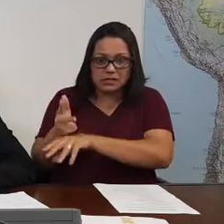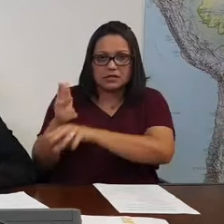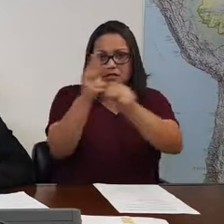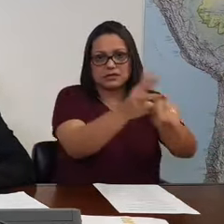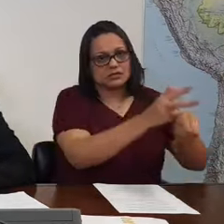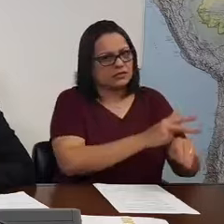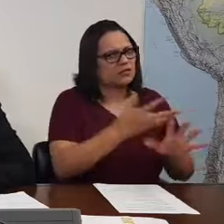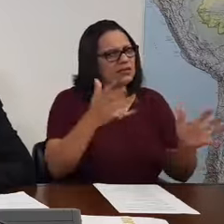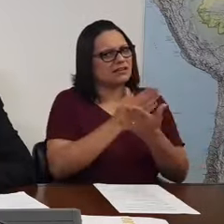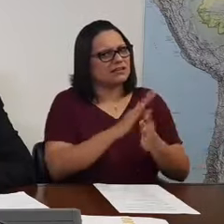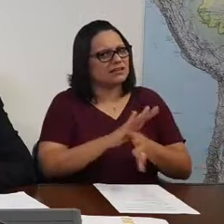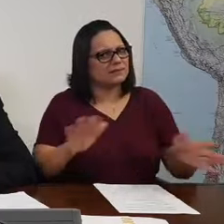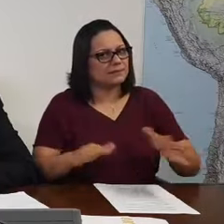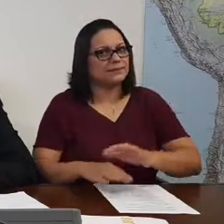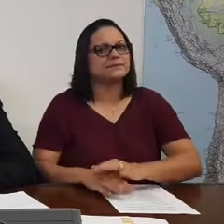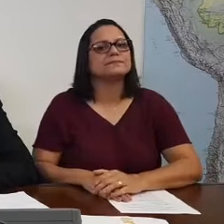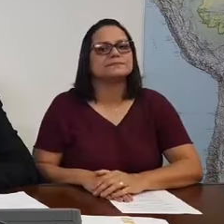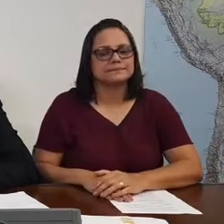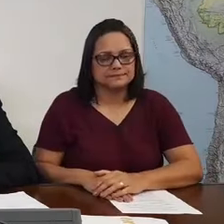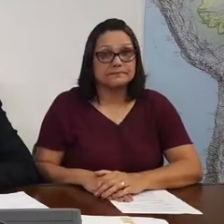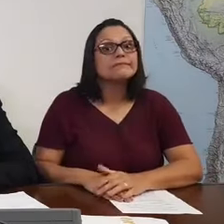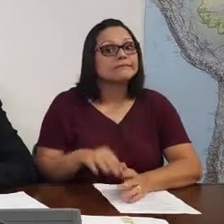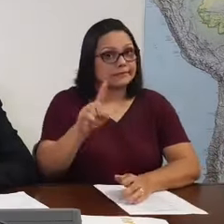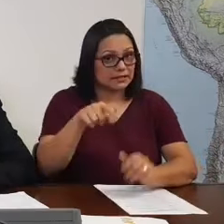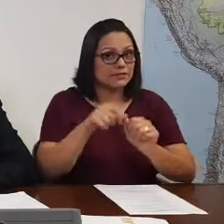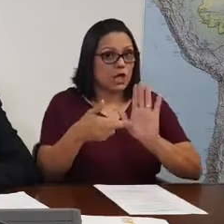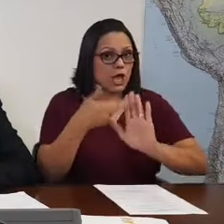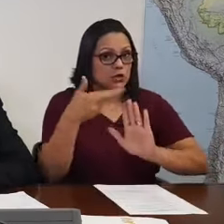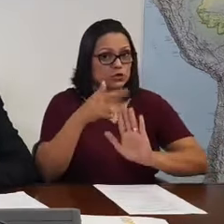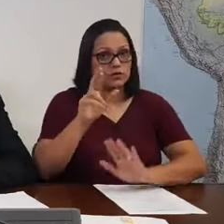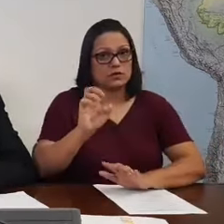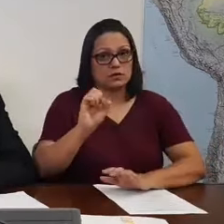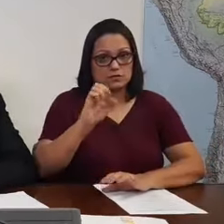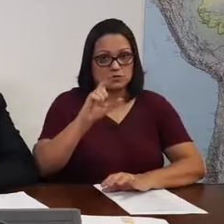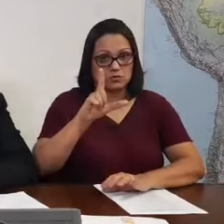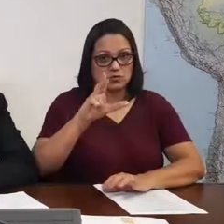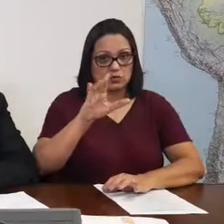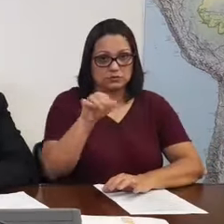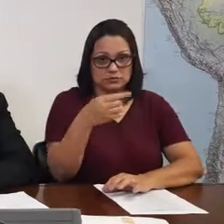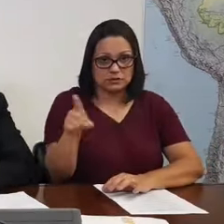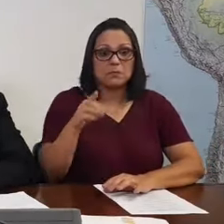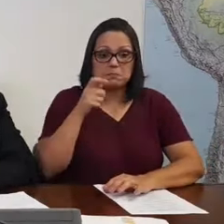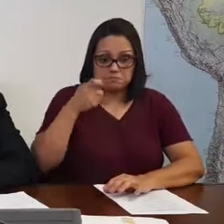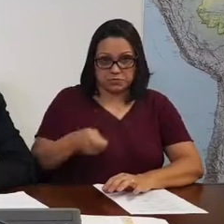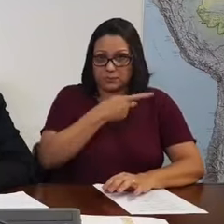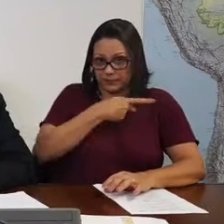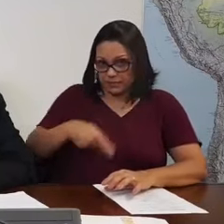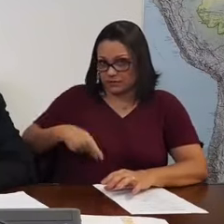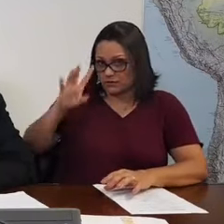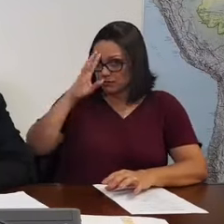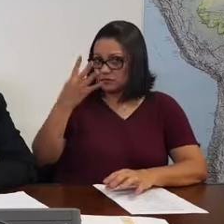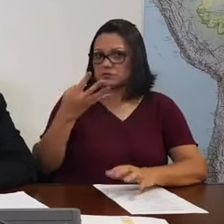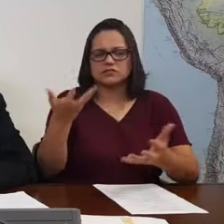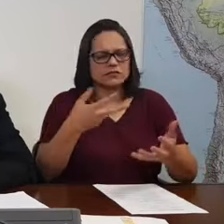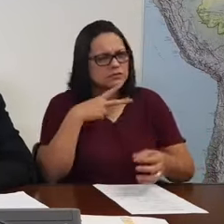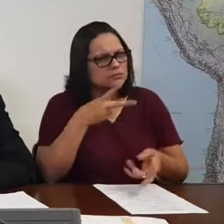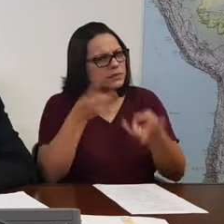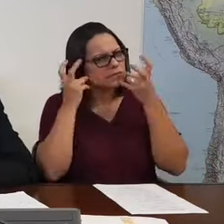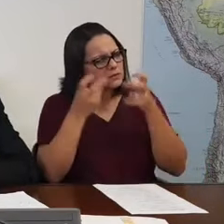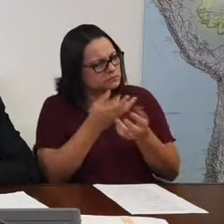meio de resolução, né, o Ministério da Justiça está revendo esse procedimento, é uma determinação do presidente. Muitas vezes a gente percebia